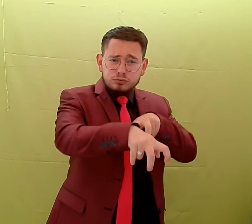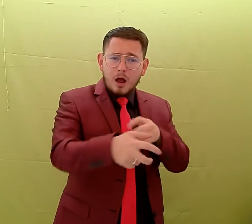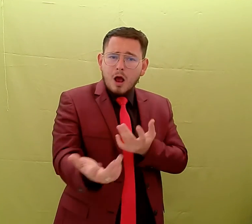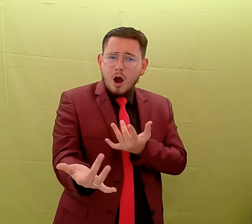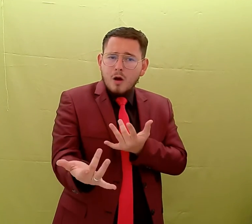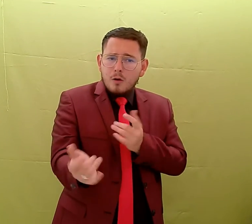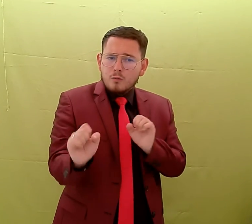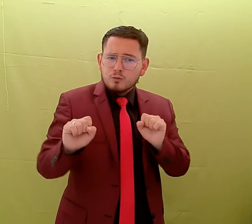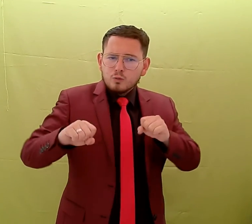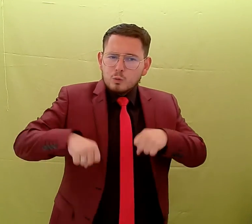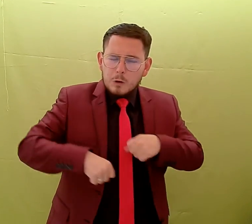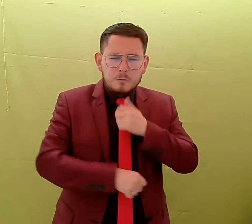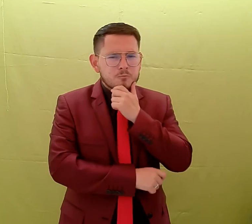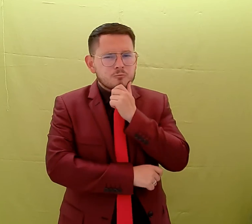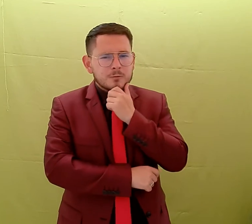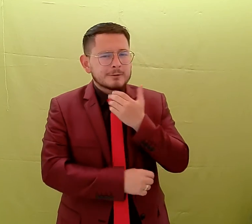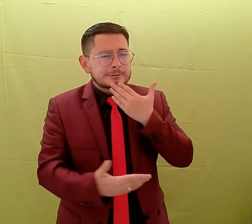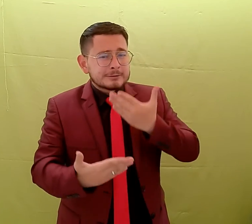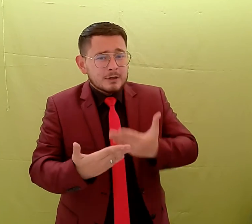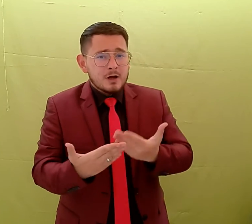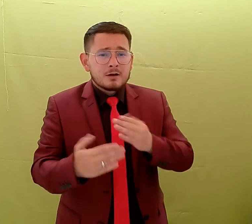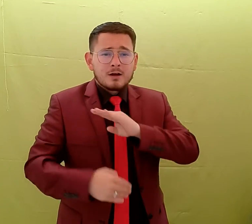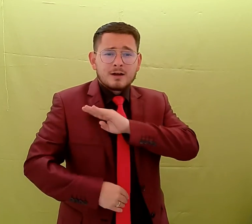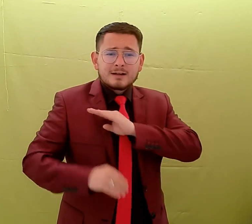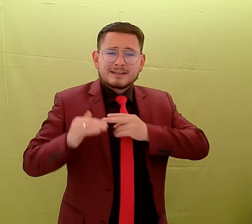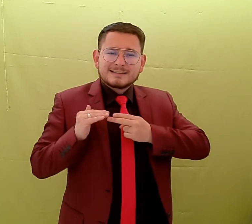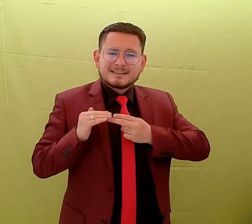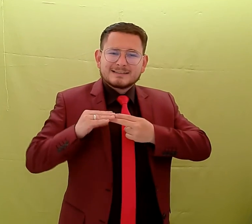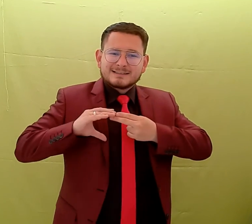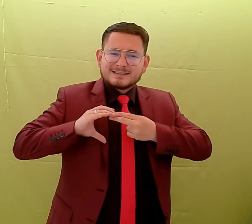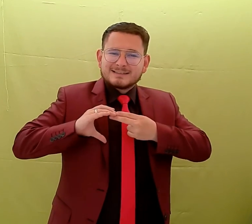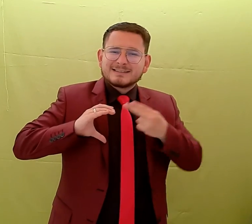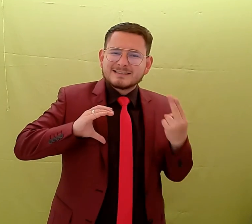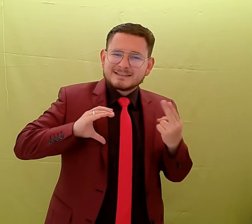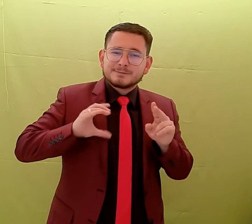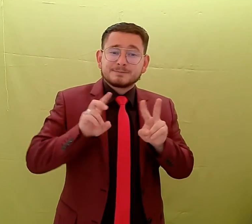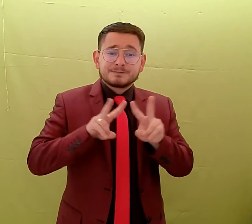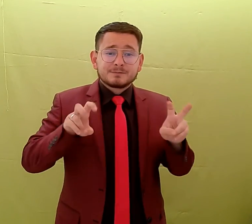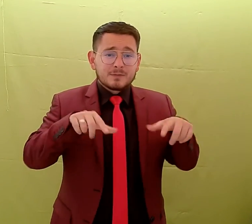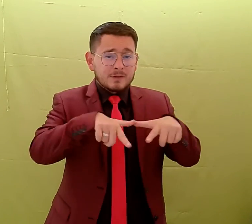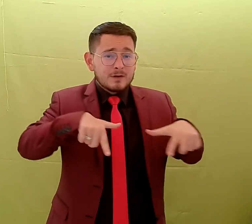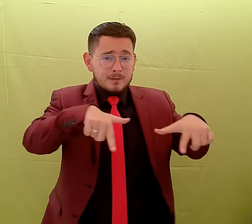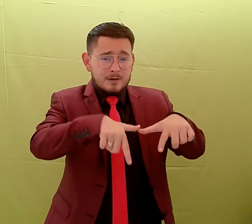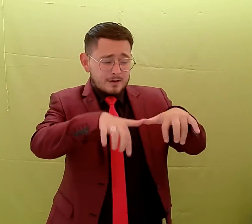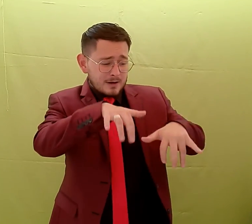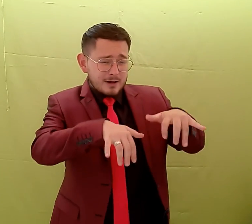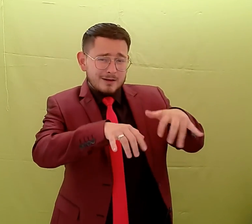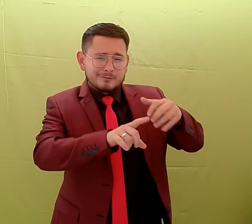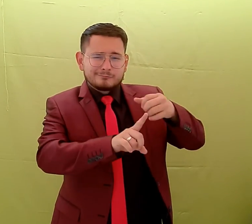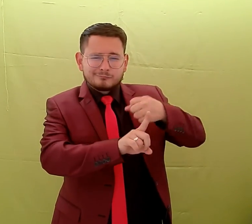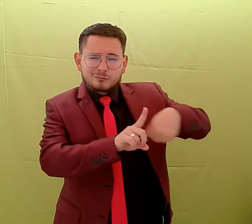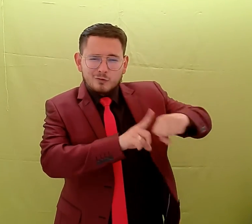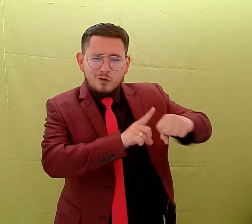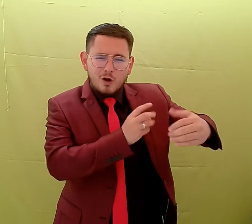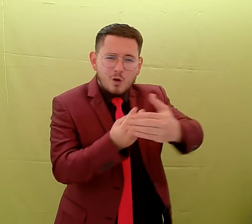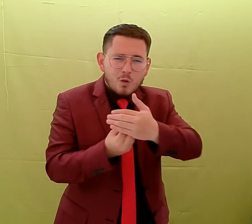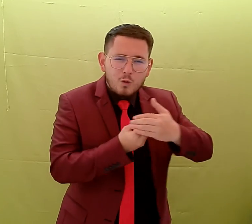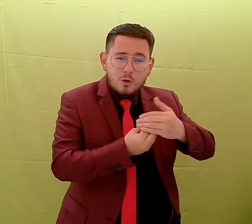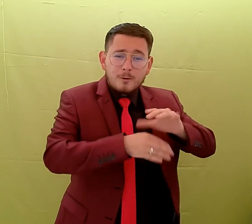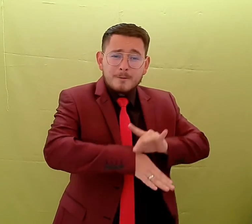Municipal, en nombre de nuestro alcalde Luis Alejandro Fúñeme González, la Secretaría de Protección Social, la doctora Lucia Esperanza Rodríguez, hicieron un